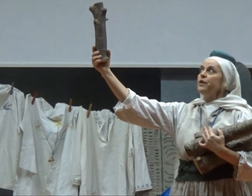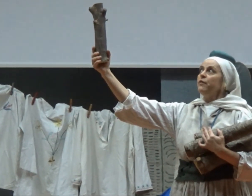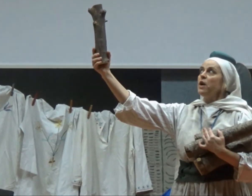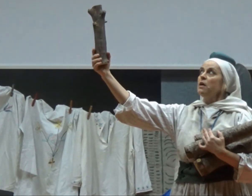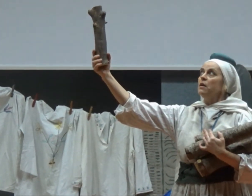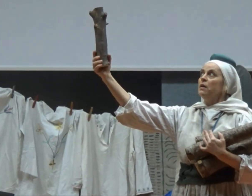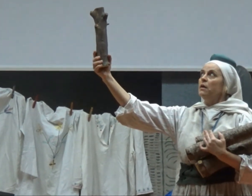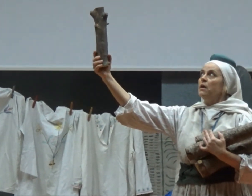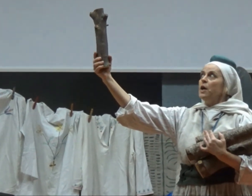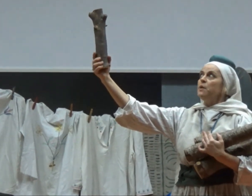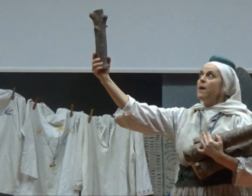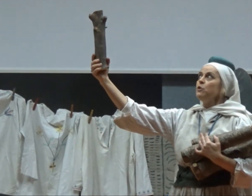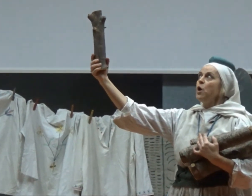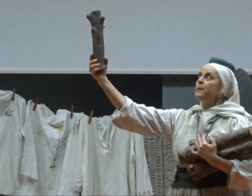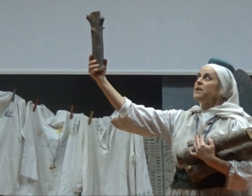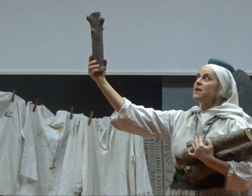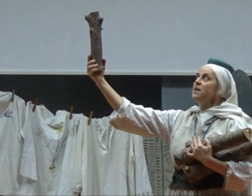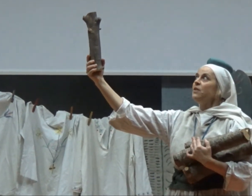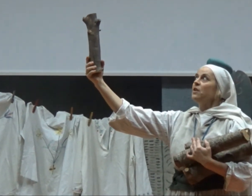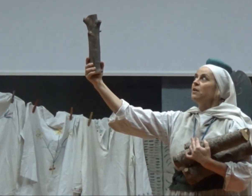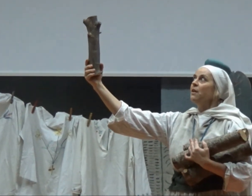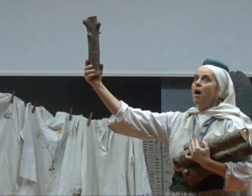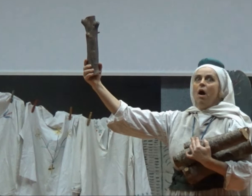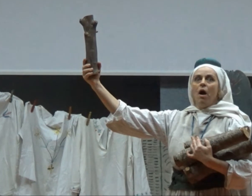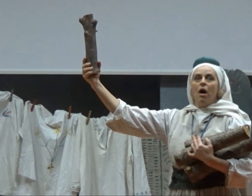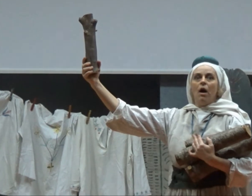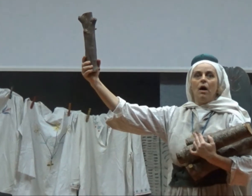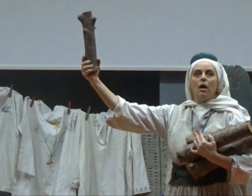Kas tavo tėvai? Eime jo aplankyti.